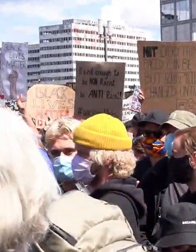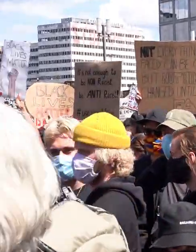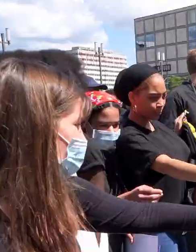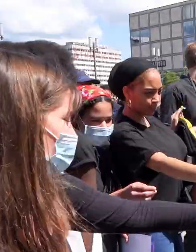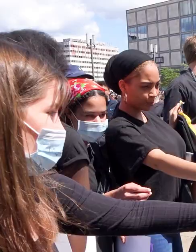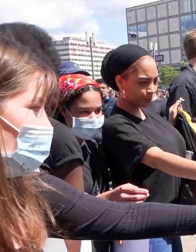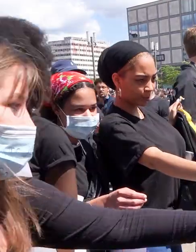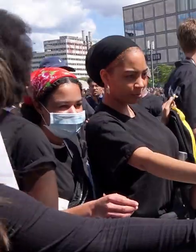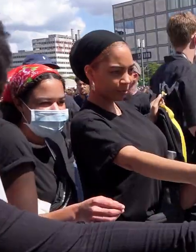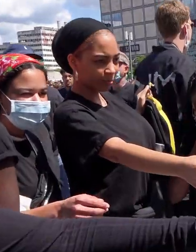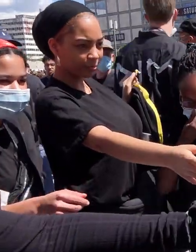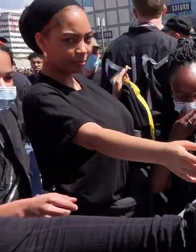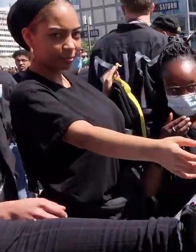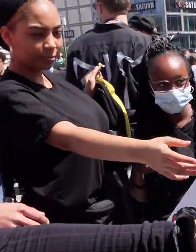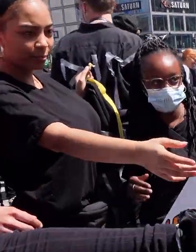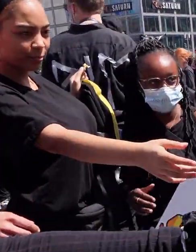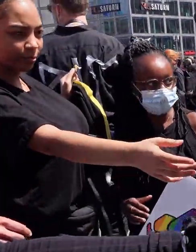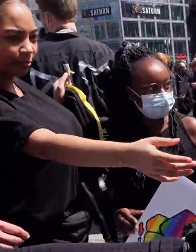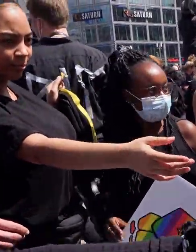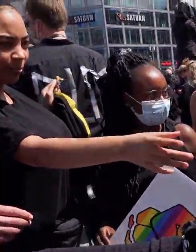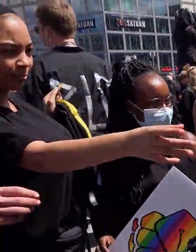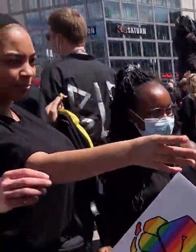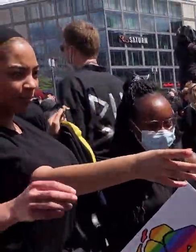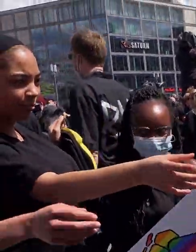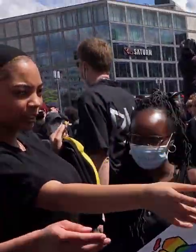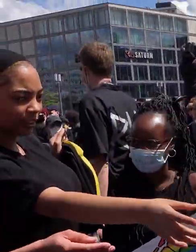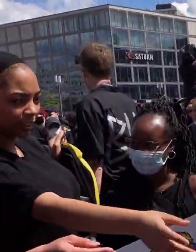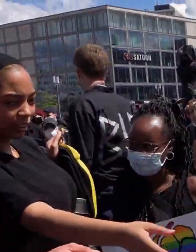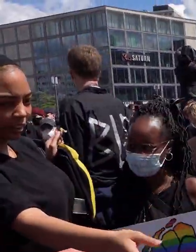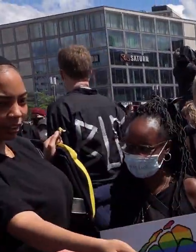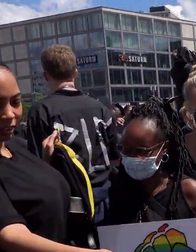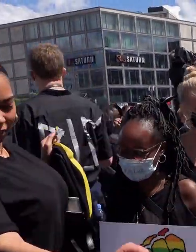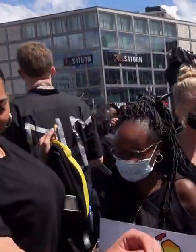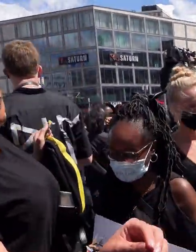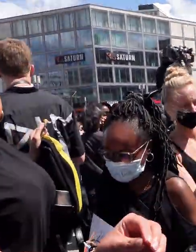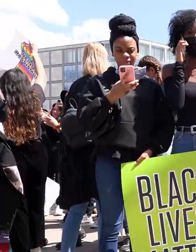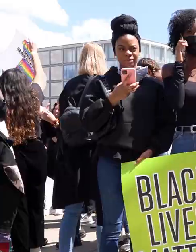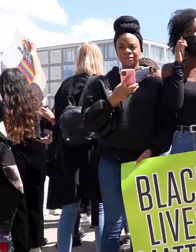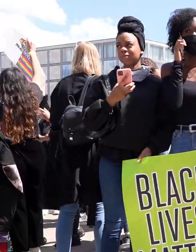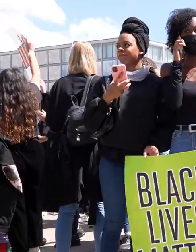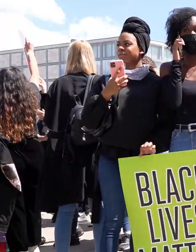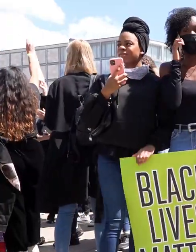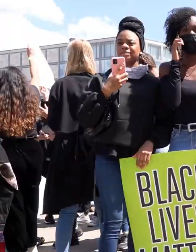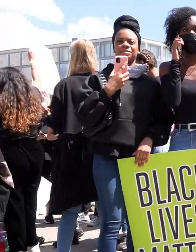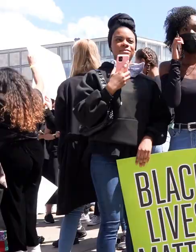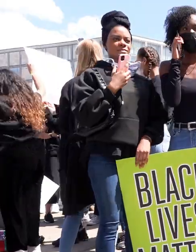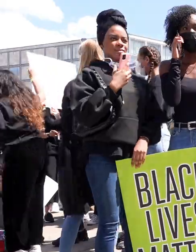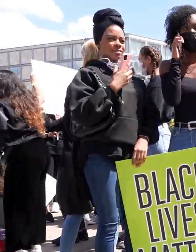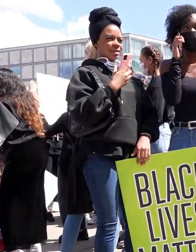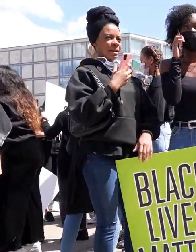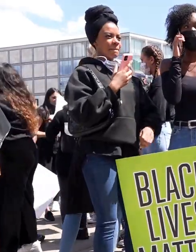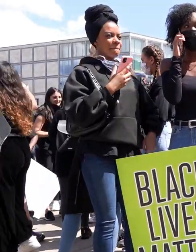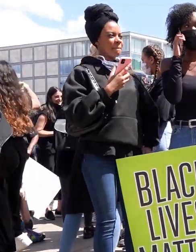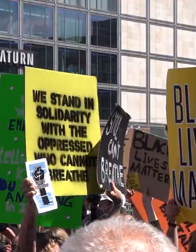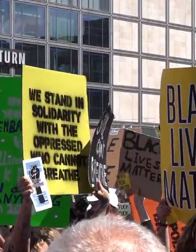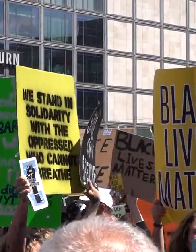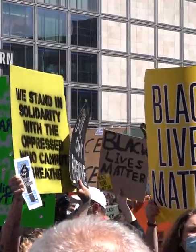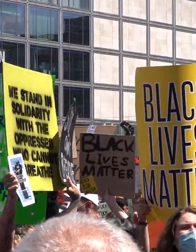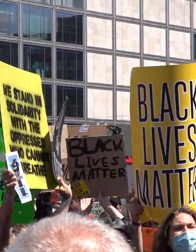believe in nothing but the Almighty. Just a little jeans and a pure whitey. She never did forever be nobody